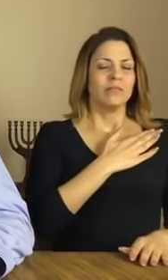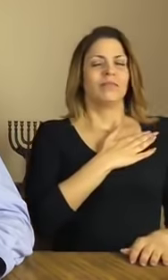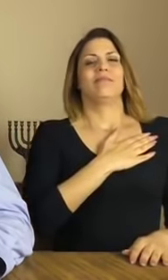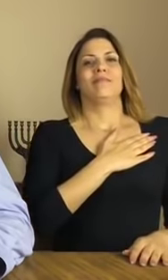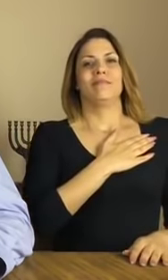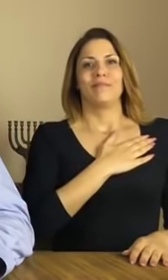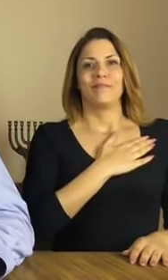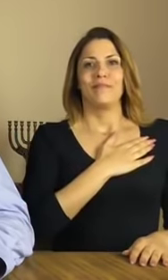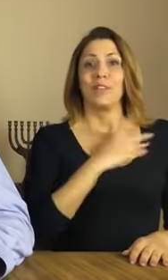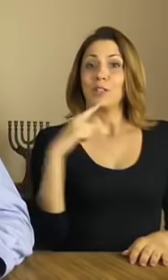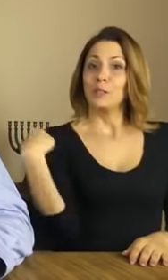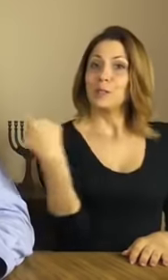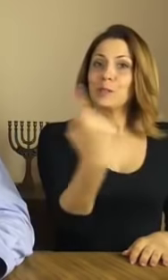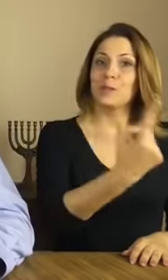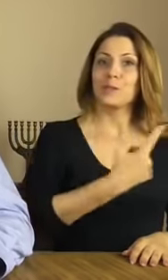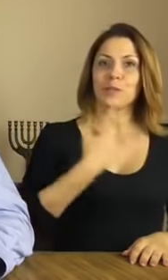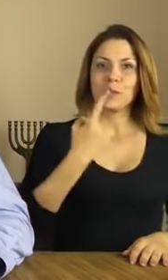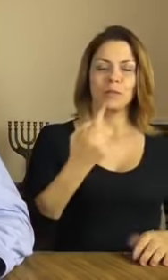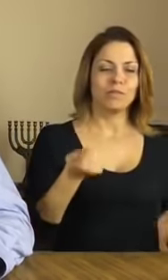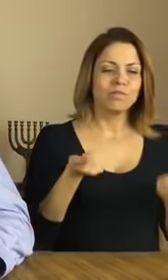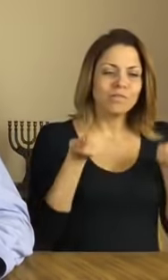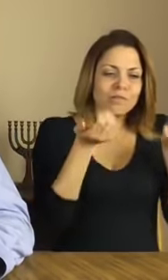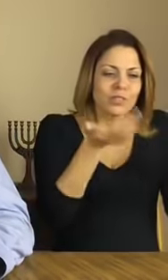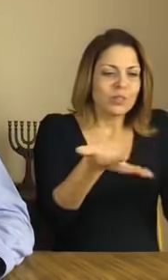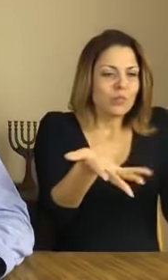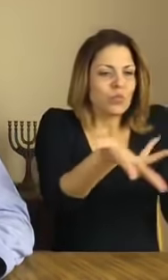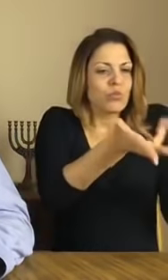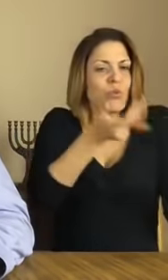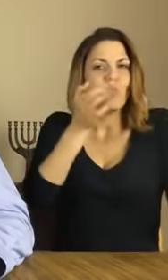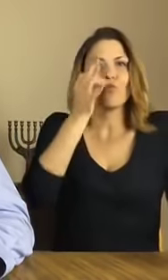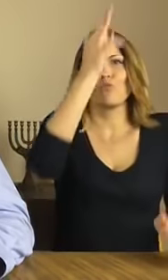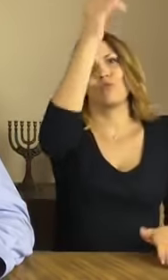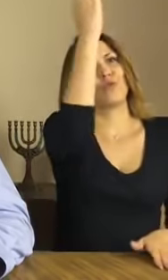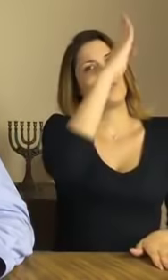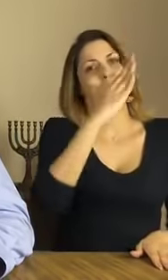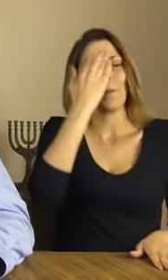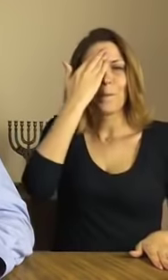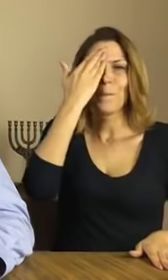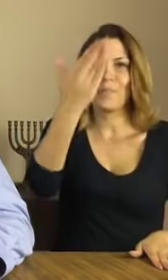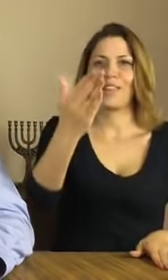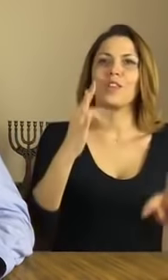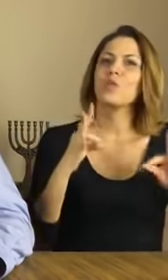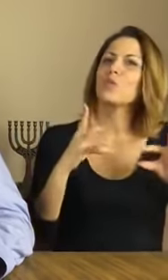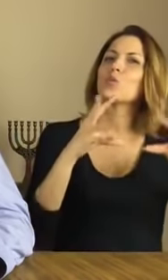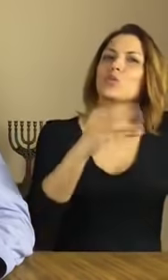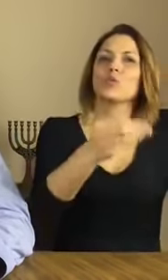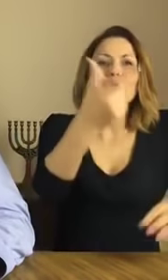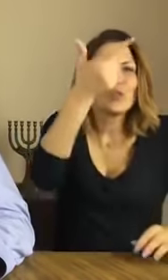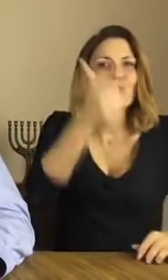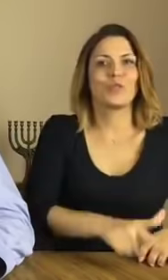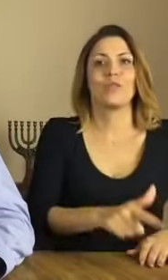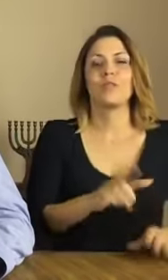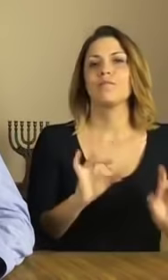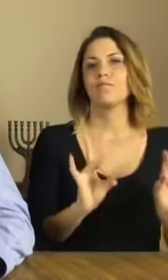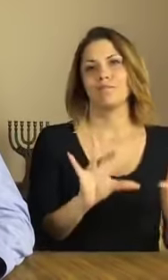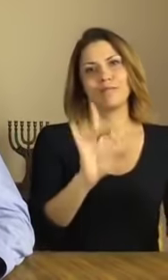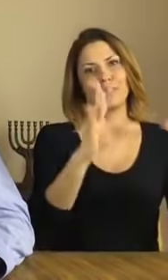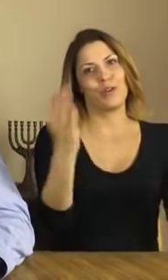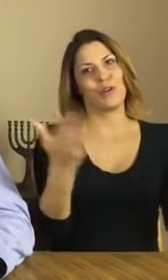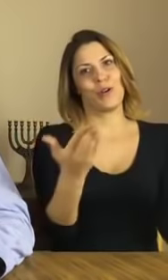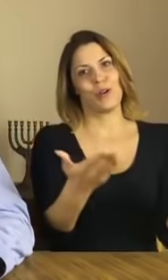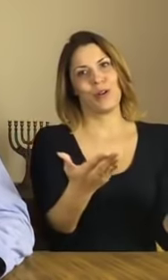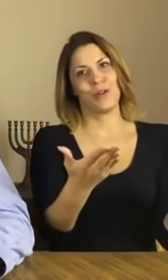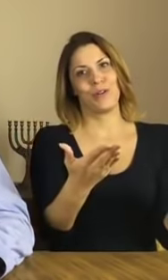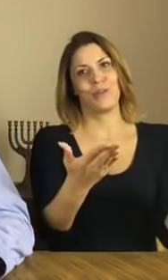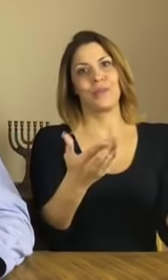curso iremos então o futuro do nosso brasil meu muito obrigado mais uma vez a todos e em especial agora quem está na